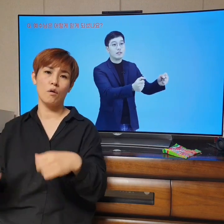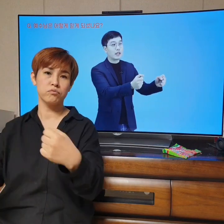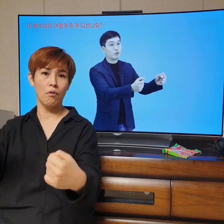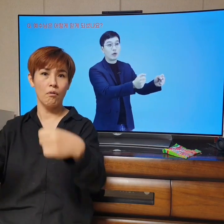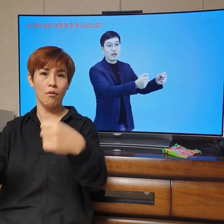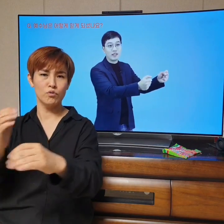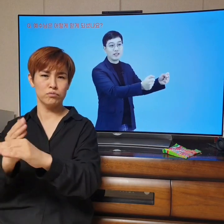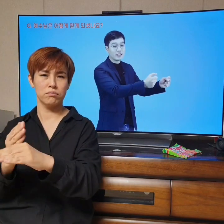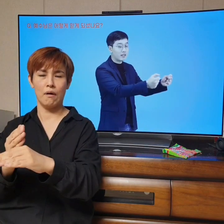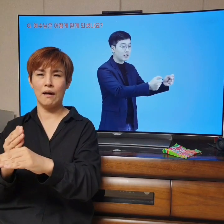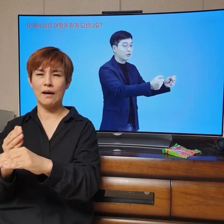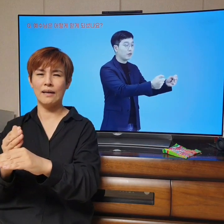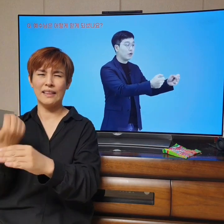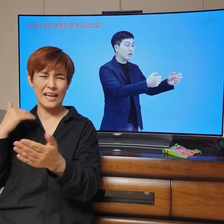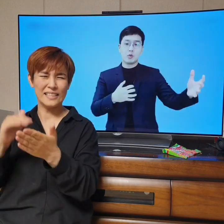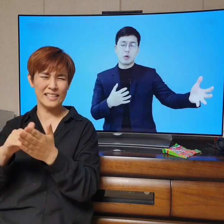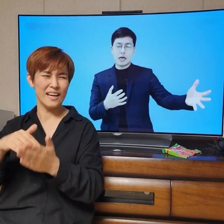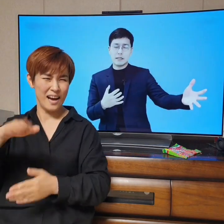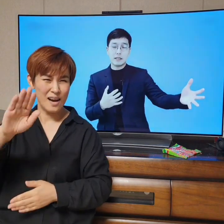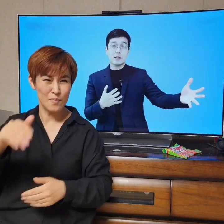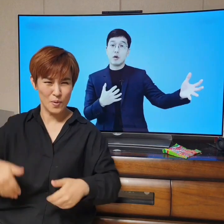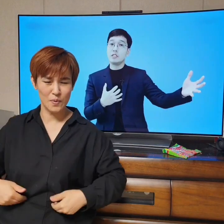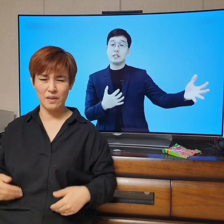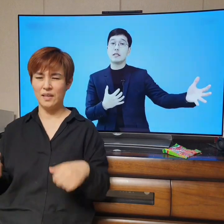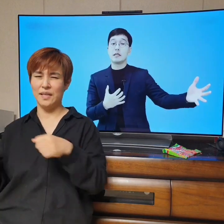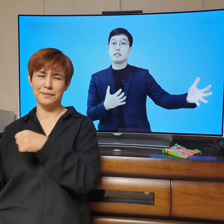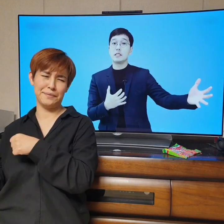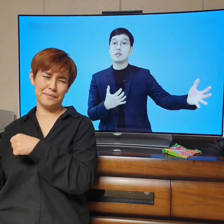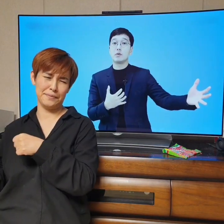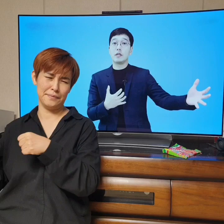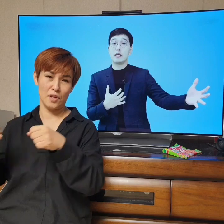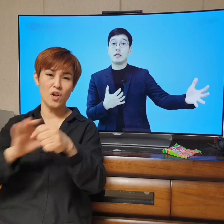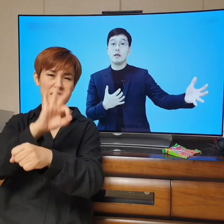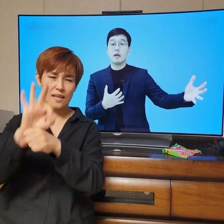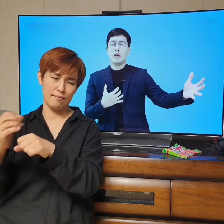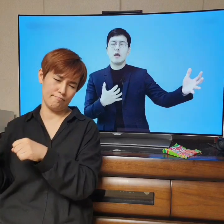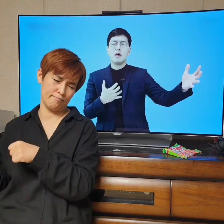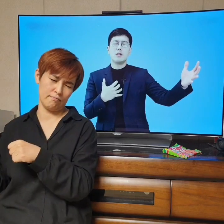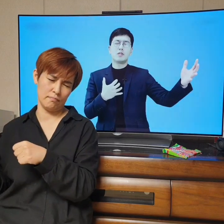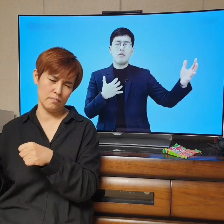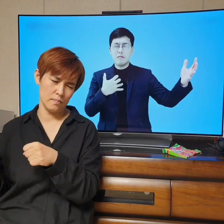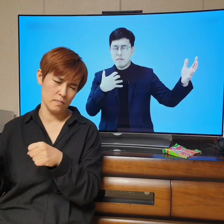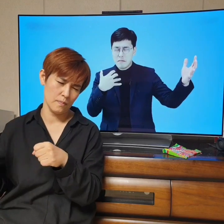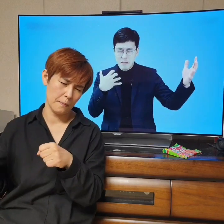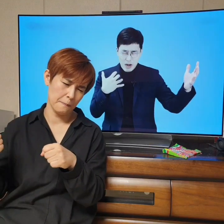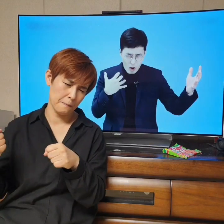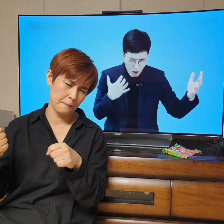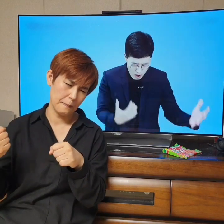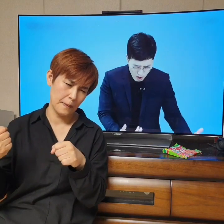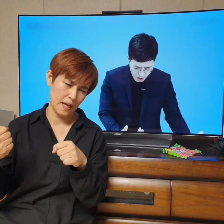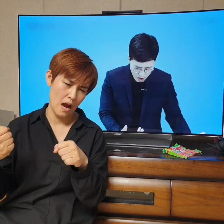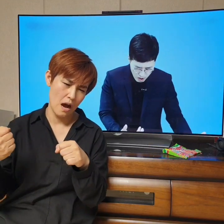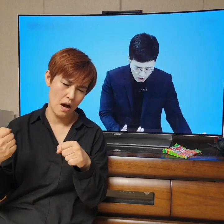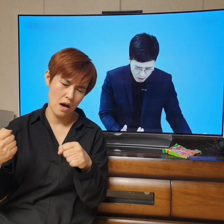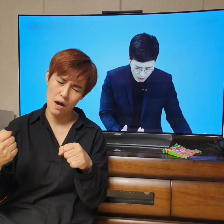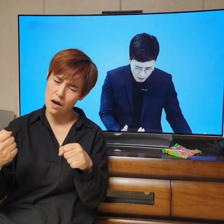있더라고요. 이제 다시 돌아가야 되니까 차를 타고 그 돌아가는 한 10시간 되는 시간 동안에